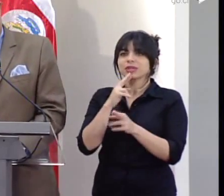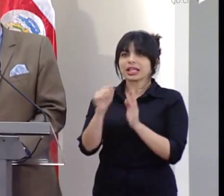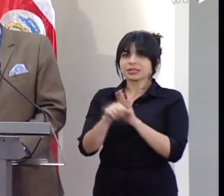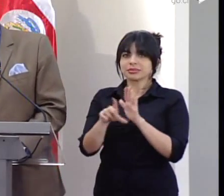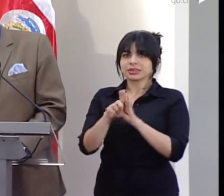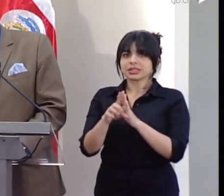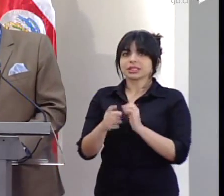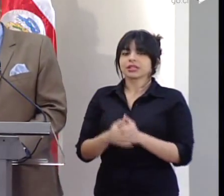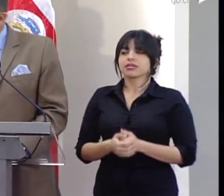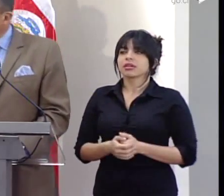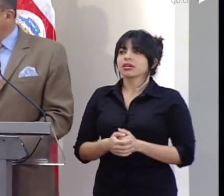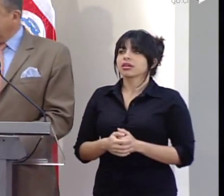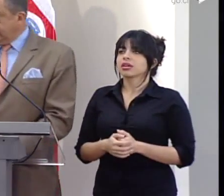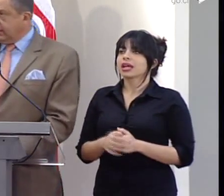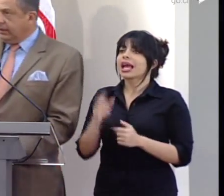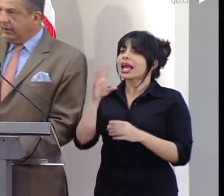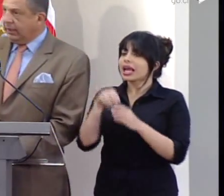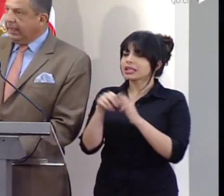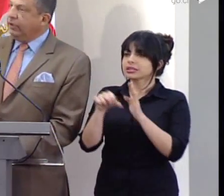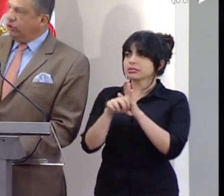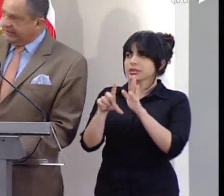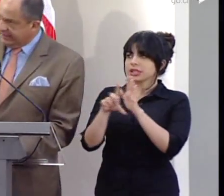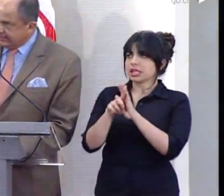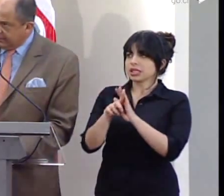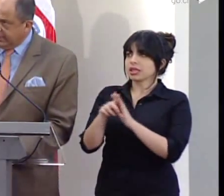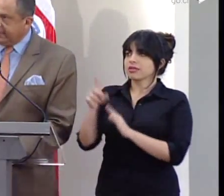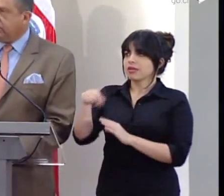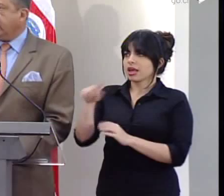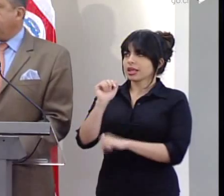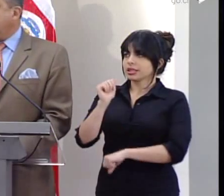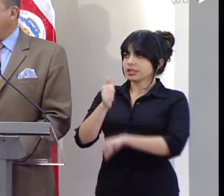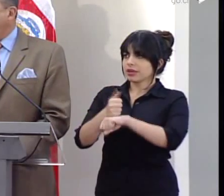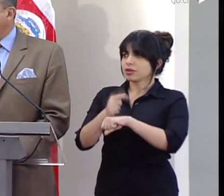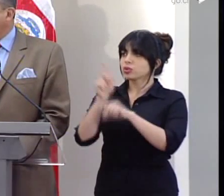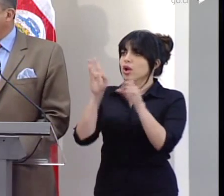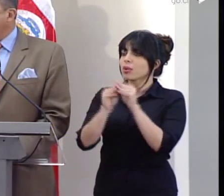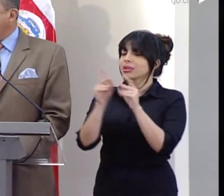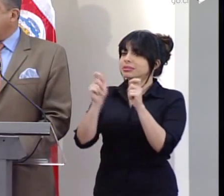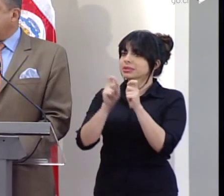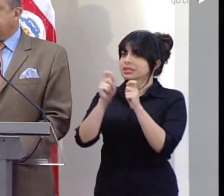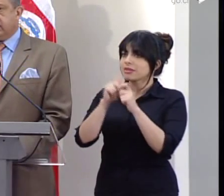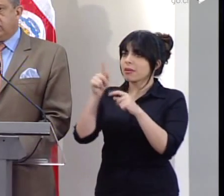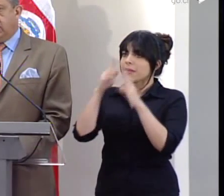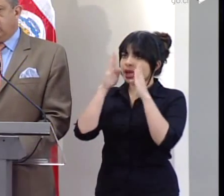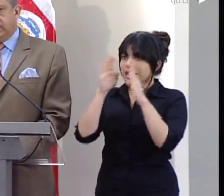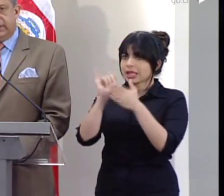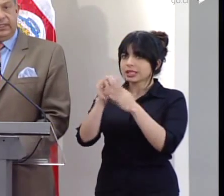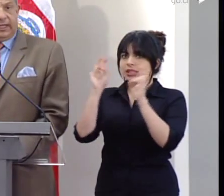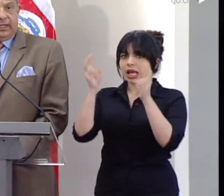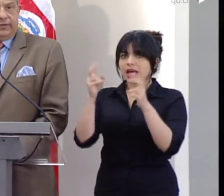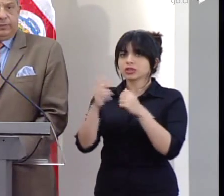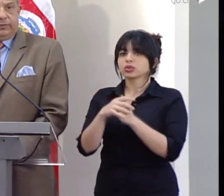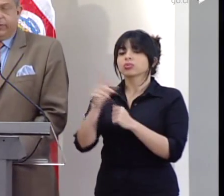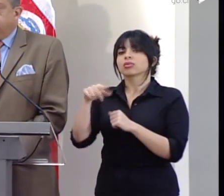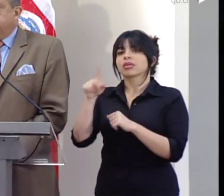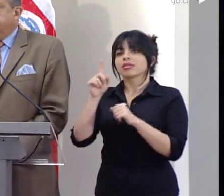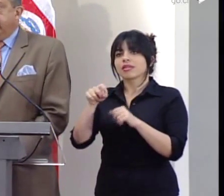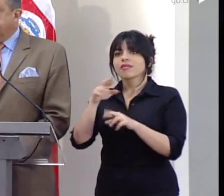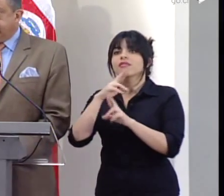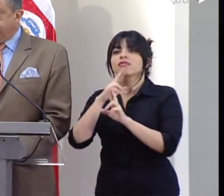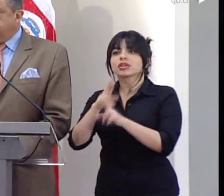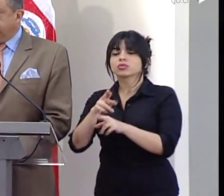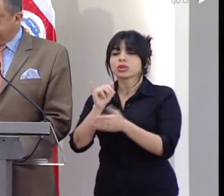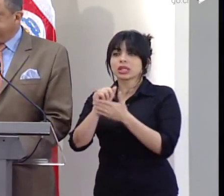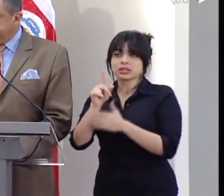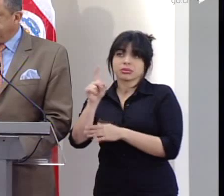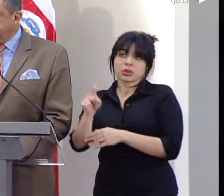Asamblea Legislativa, es en la Asamblea Legislativa en donde se establece una comisión específica que atenderá este caso, donde se tendrán que responder